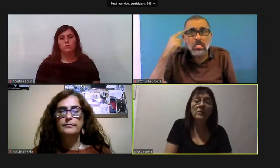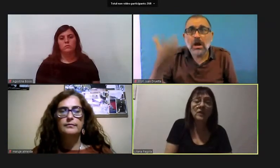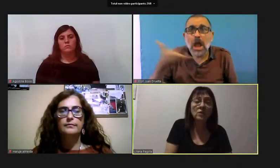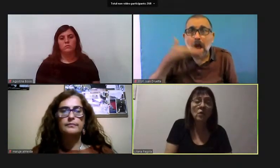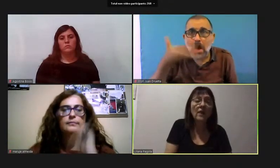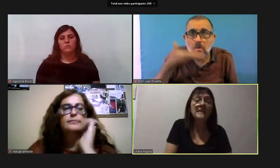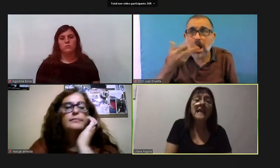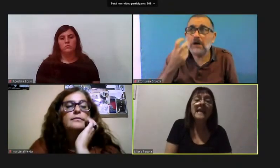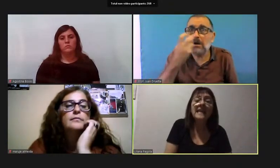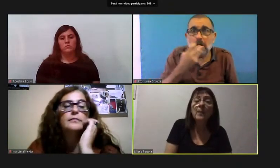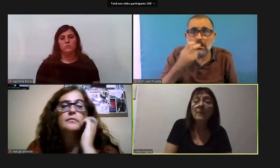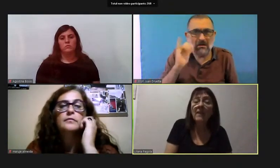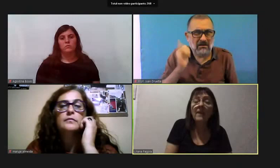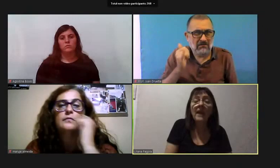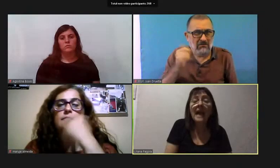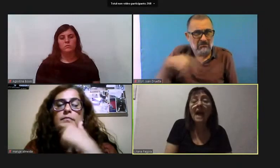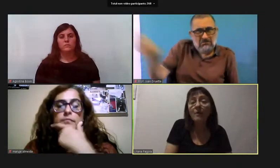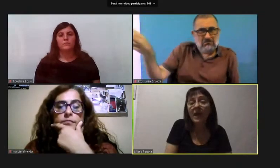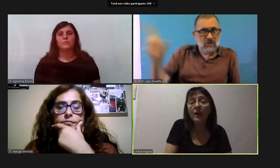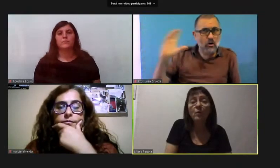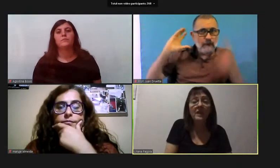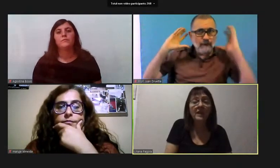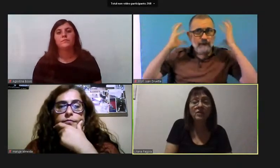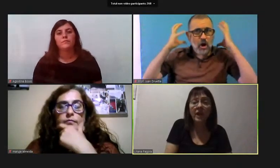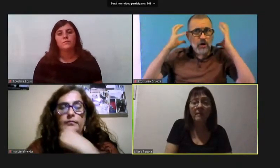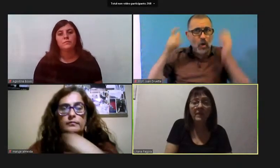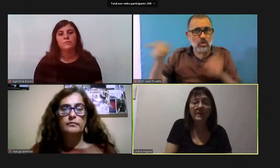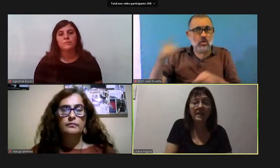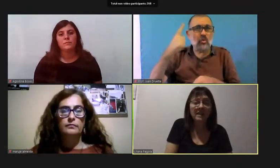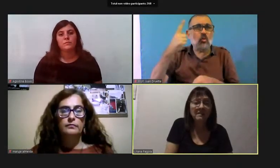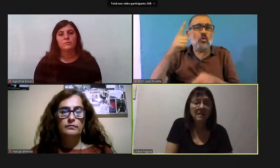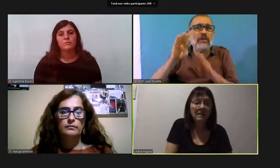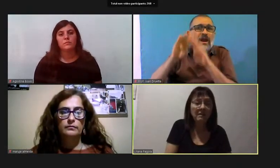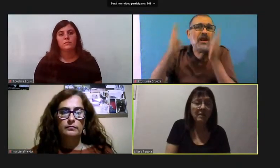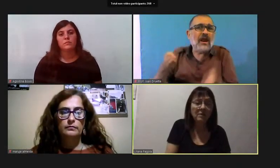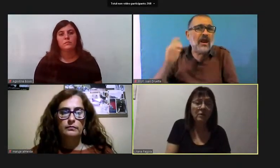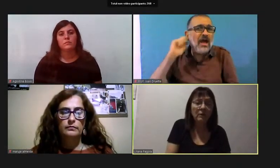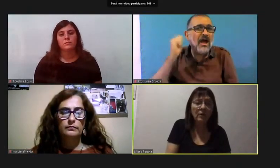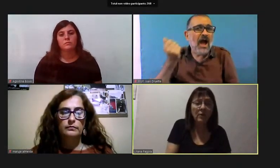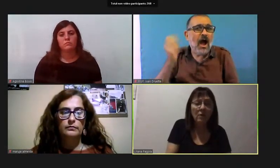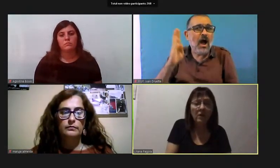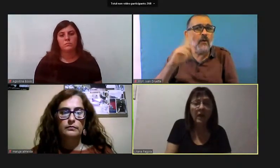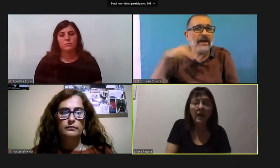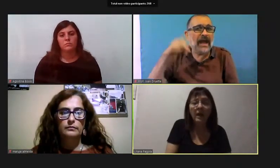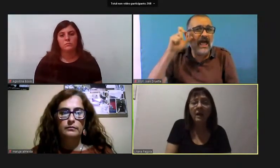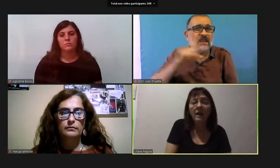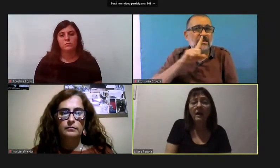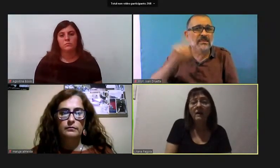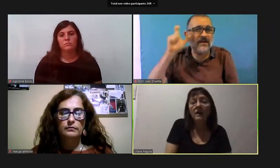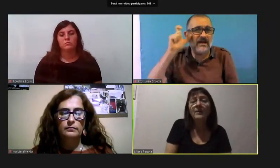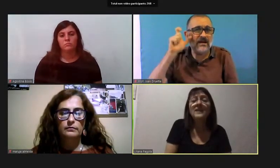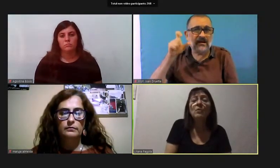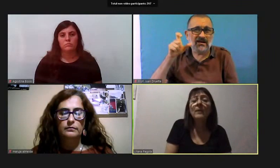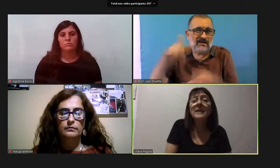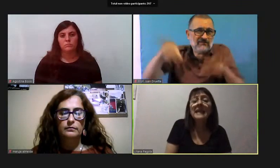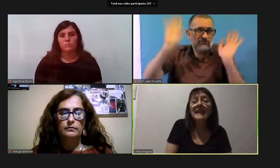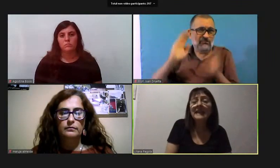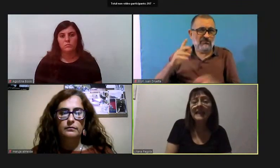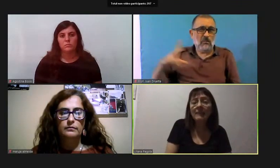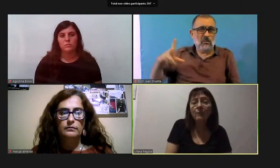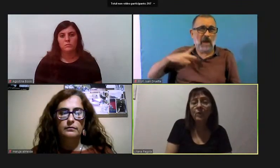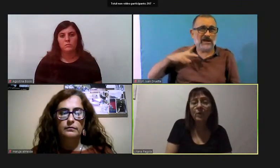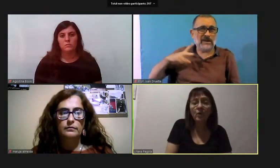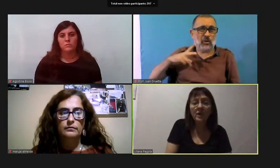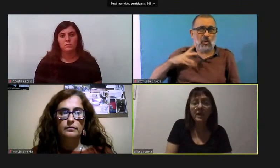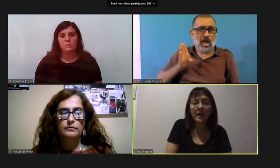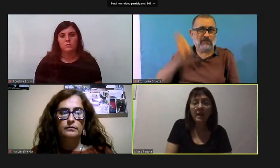las personas sordas quiere aprender a hablar, a comunicarse oralmente, sí, que vaya a una fonoaudióloga, que vaya a un gabinete